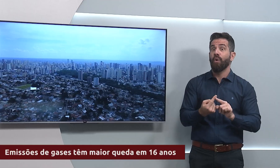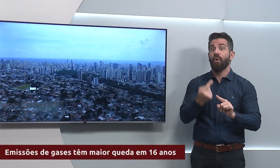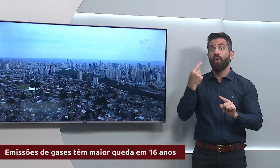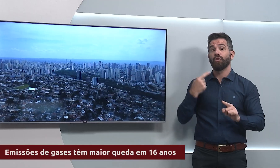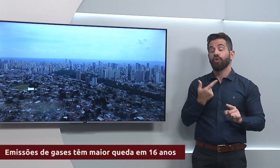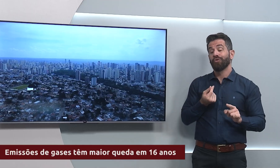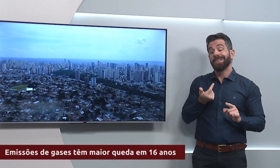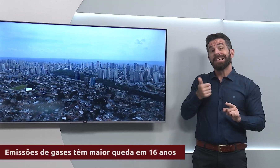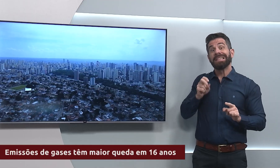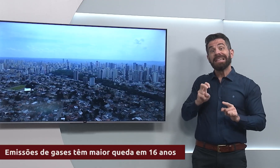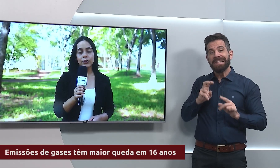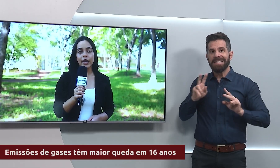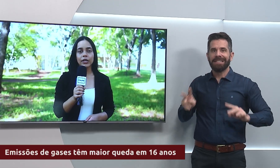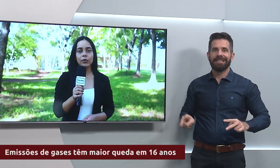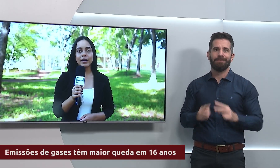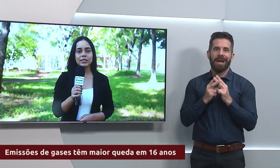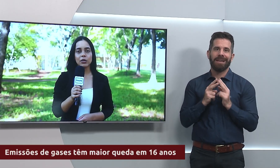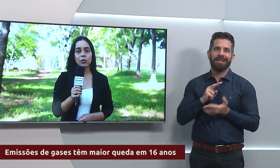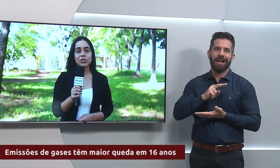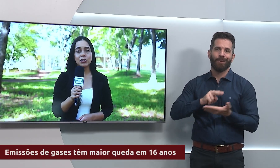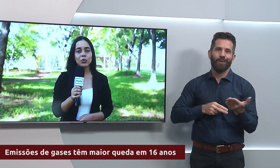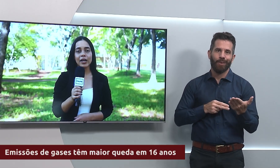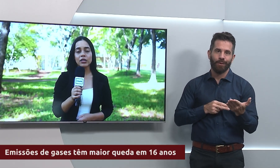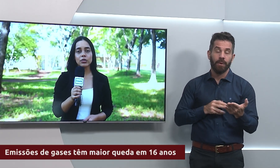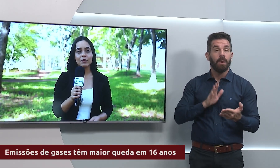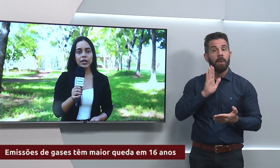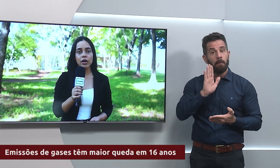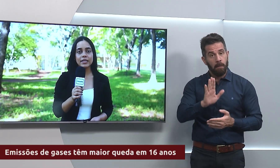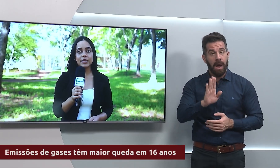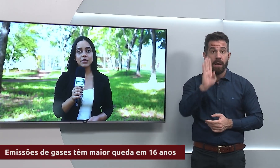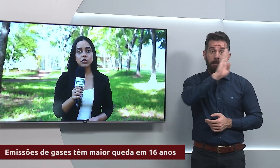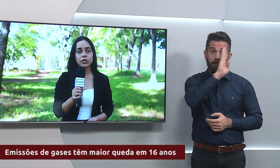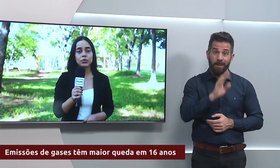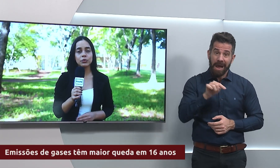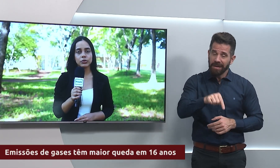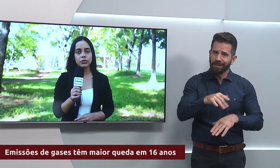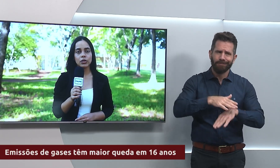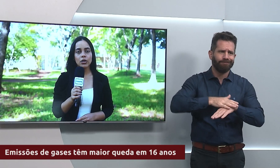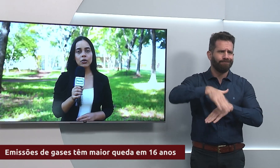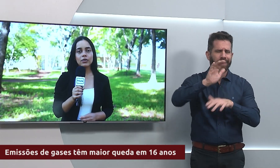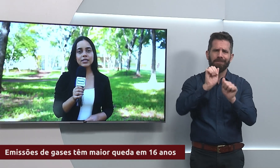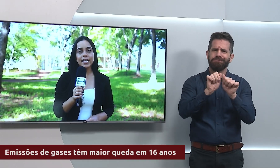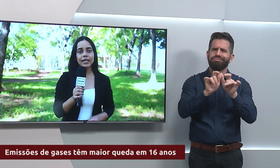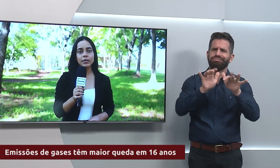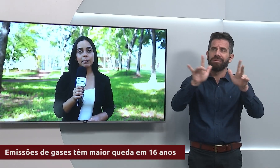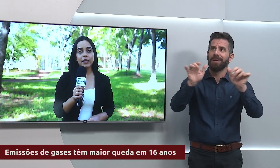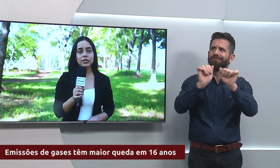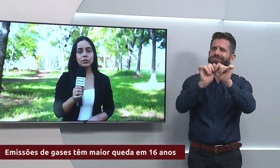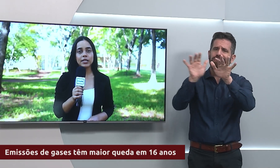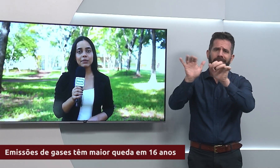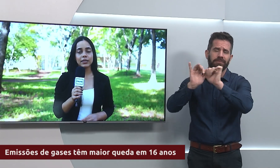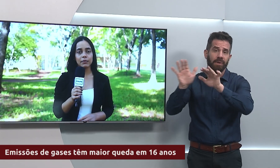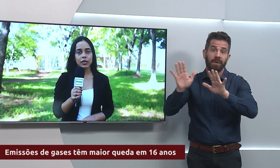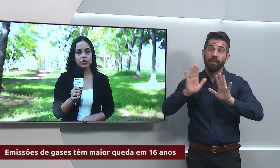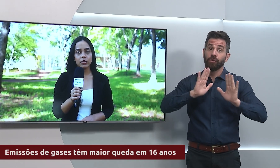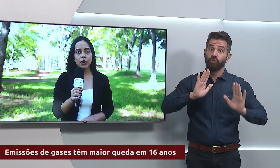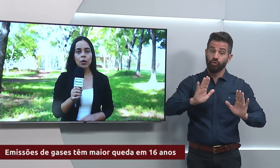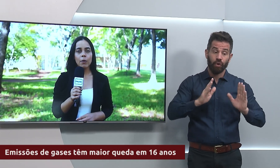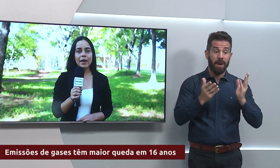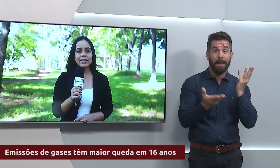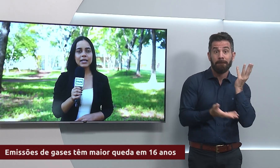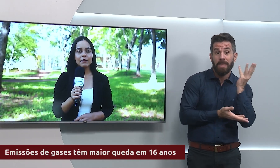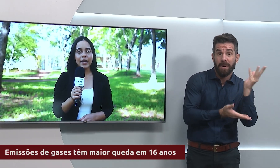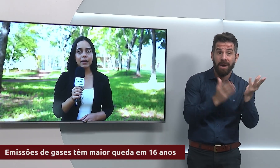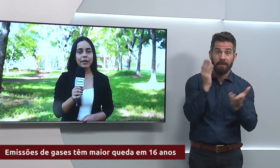de Paris. Fato é que o Brasil continua entre os maiores emissores do mundo. Considerando apenas o desmatamento,